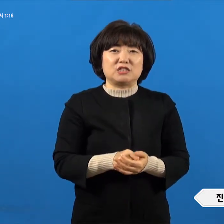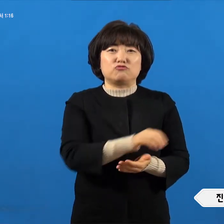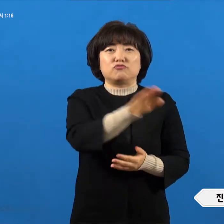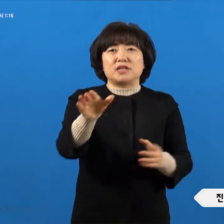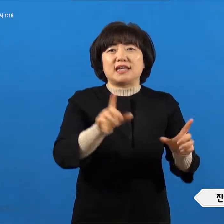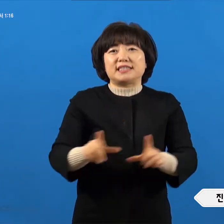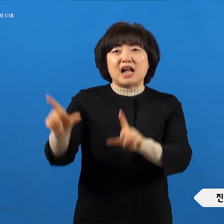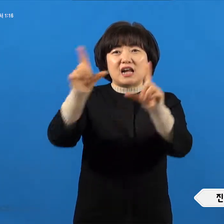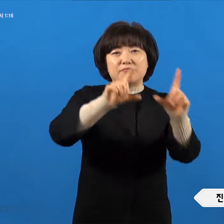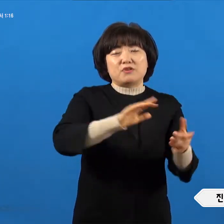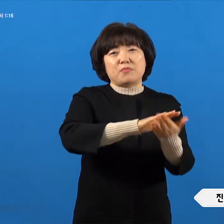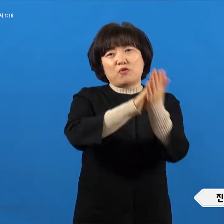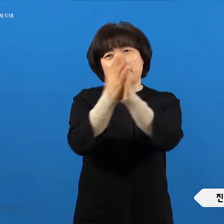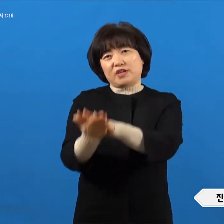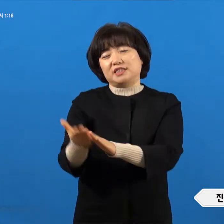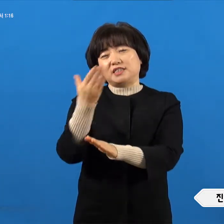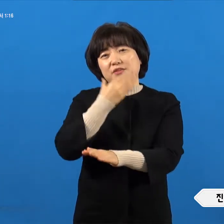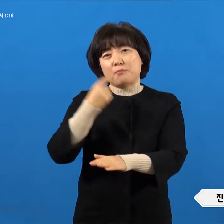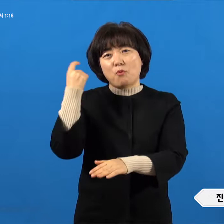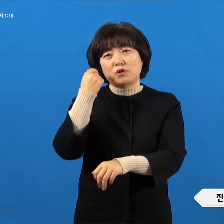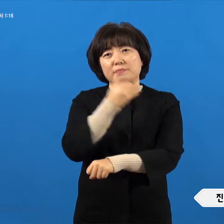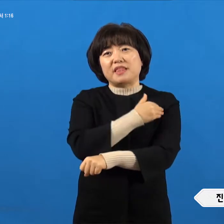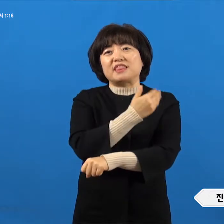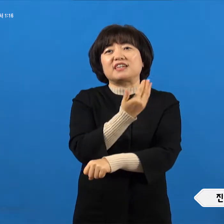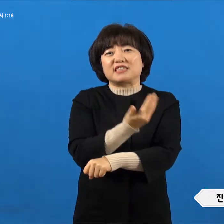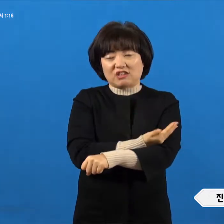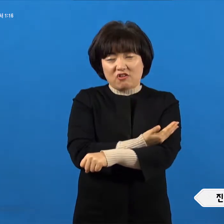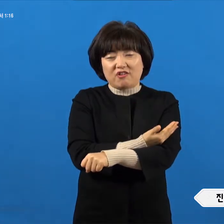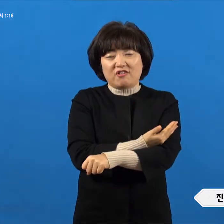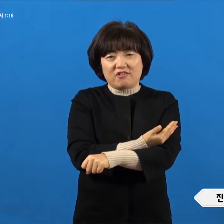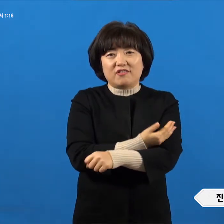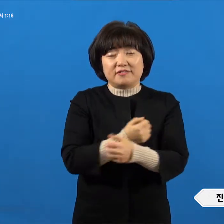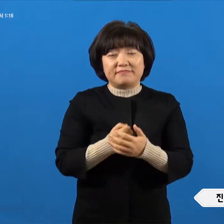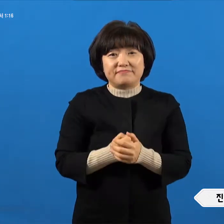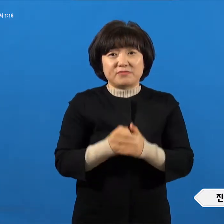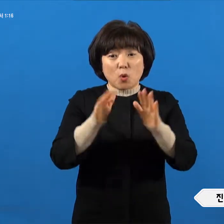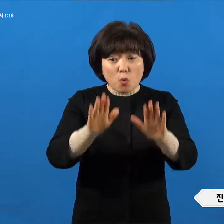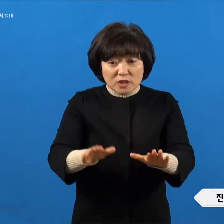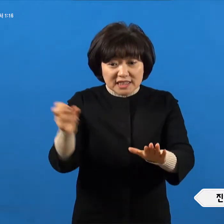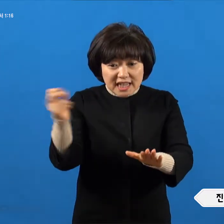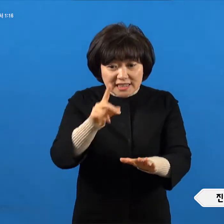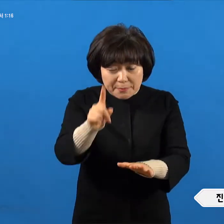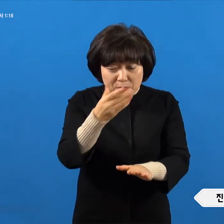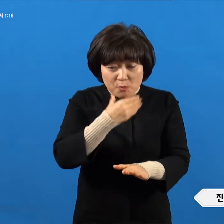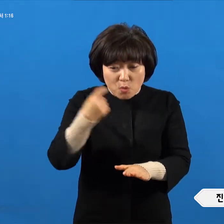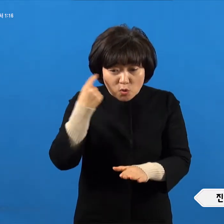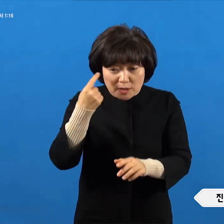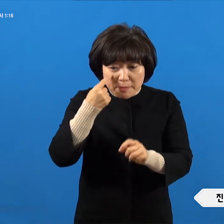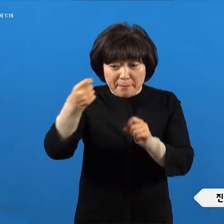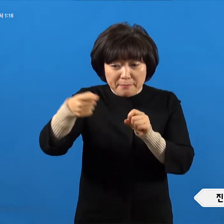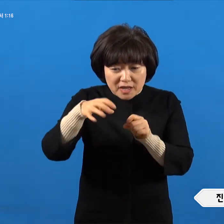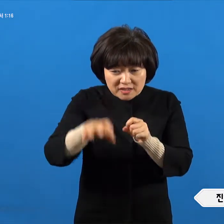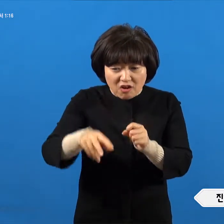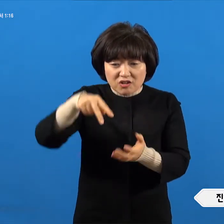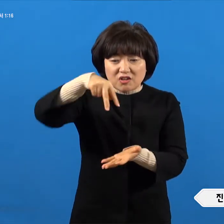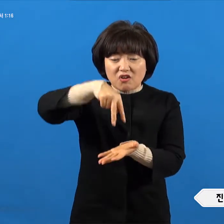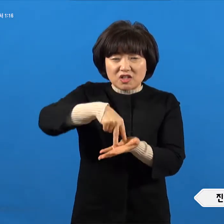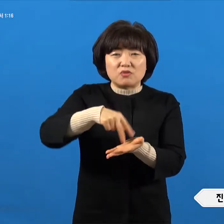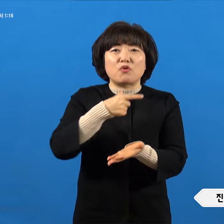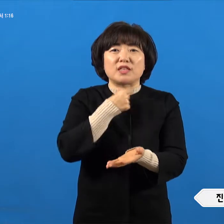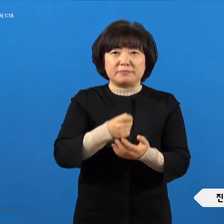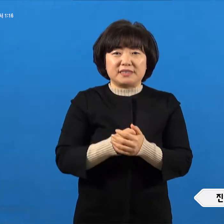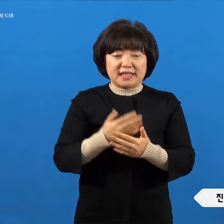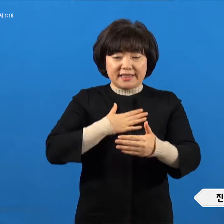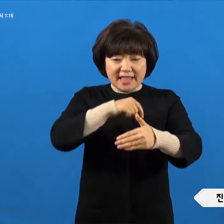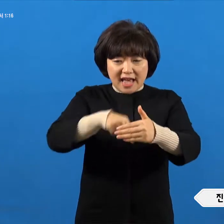삶을 변화시키는 복음의 능력인 것을 오늘 우리는 다시 복음의 앞에서 서기를 원합니다.